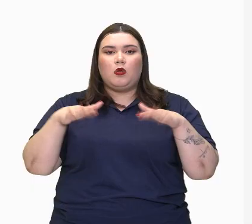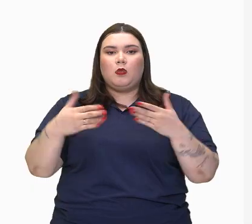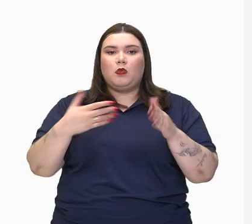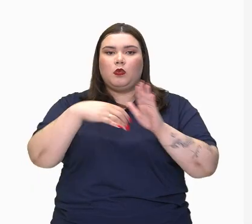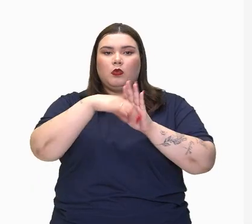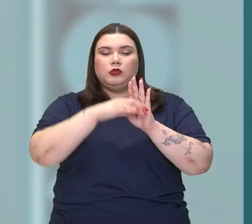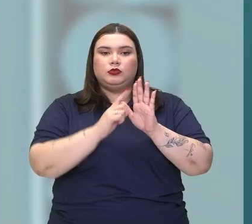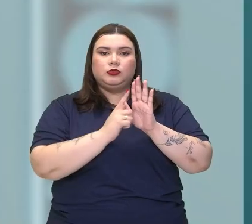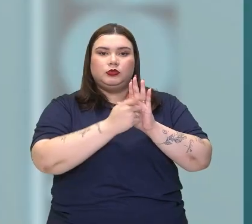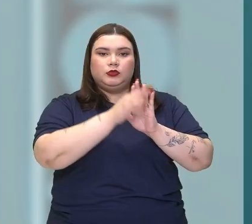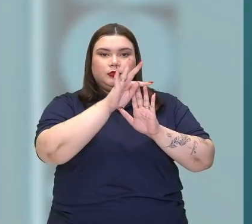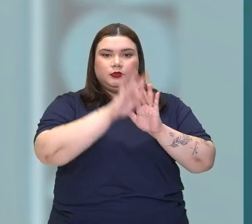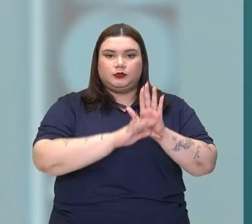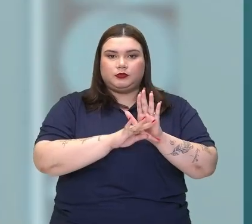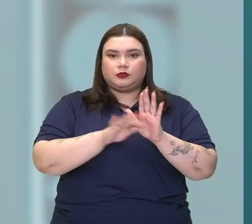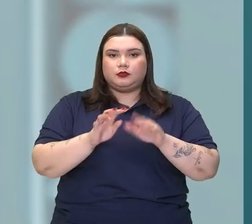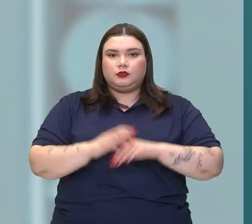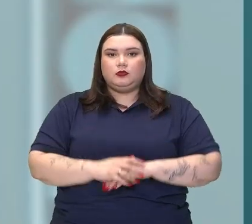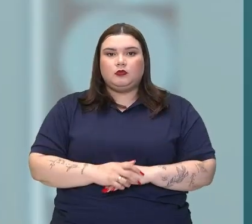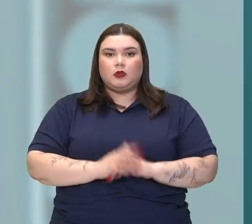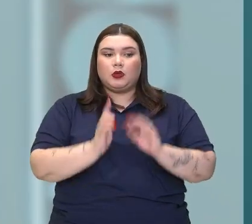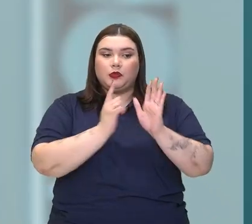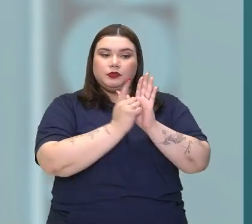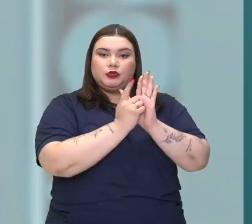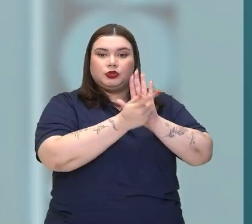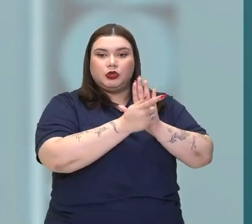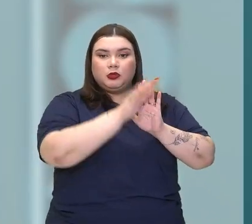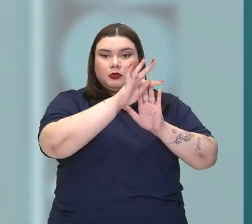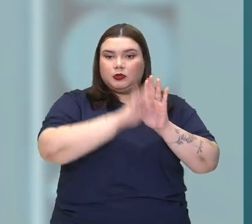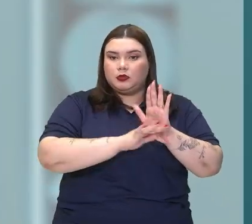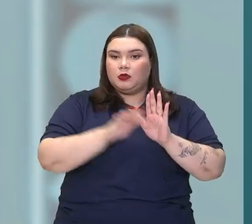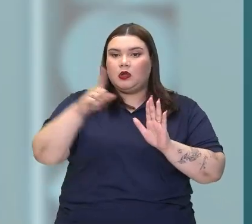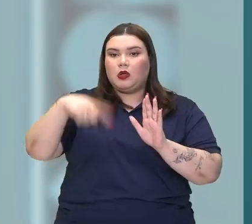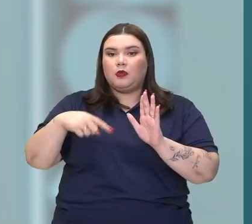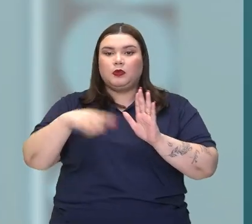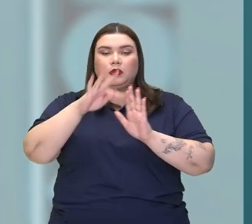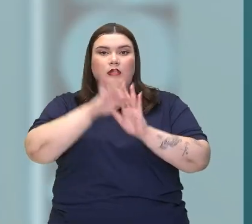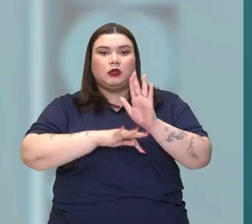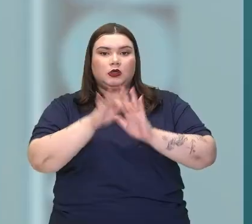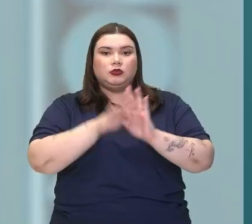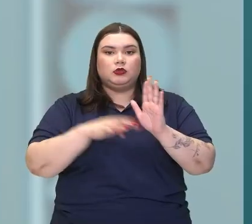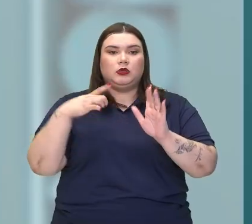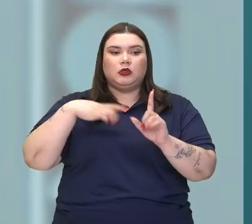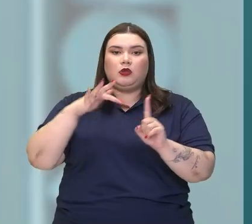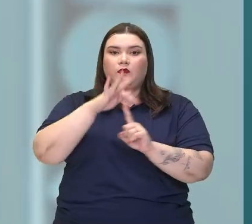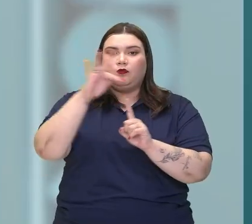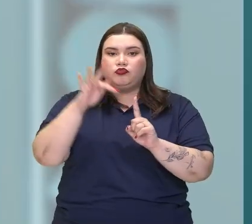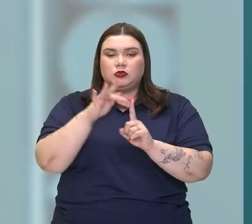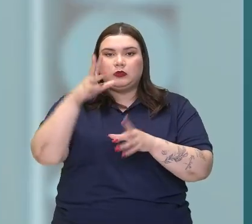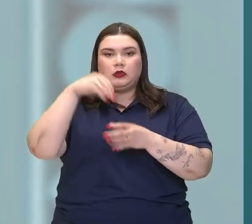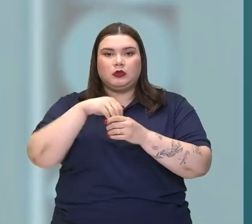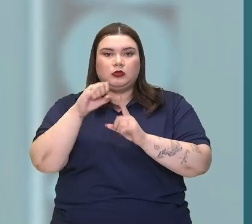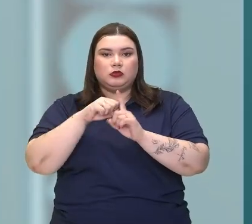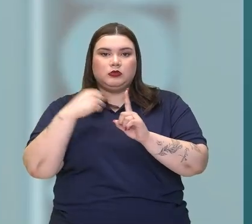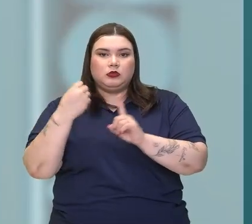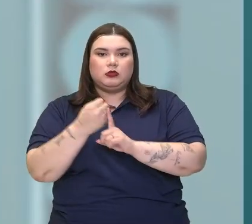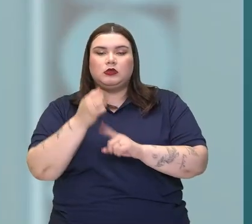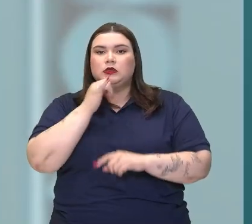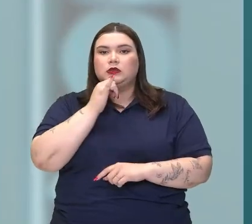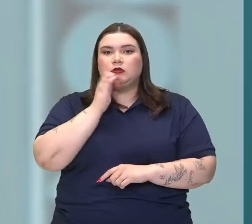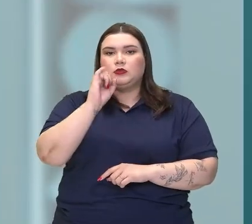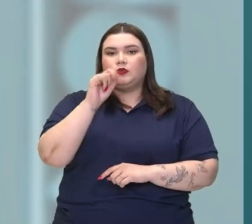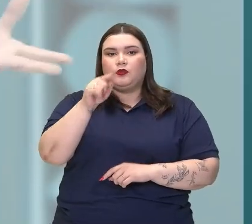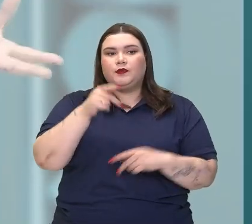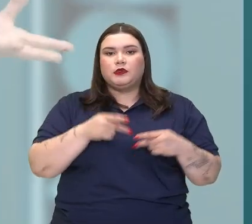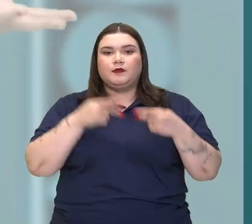falar do cardápio. O gênero textual é aquele texto que tem uma função na sociedade. Então, quando você vai a um restaurante,